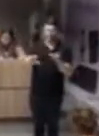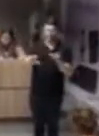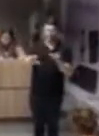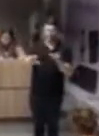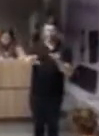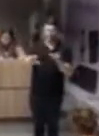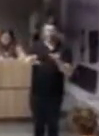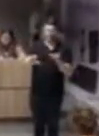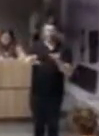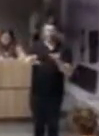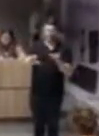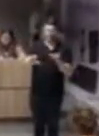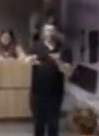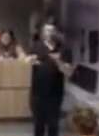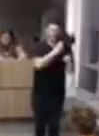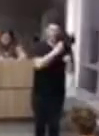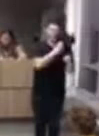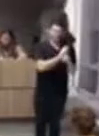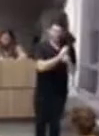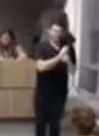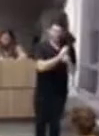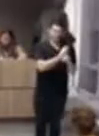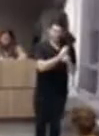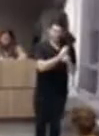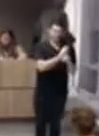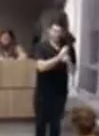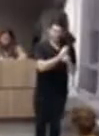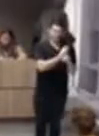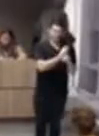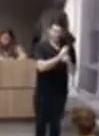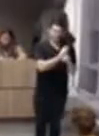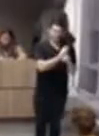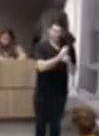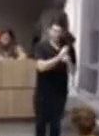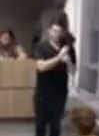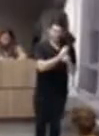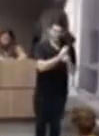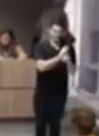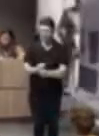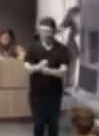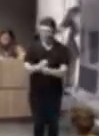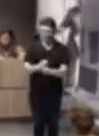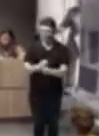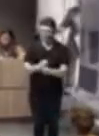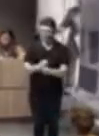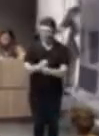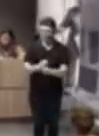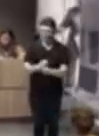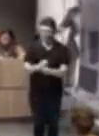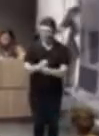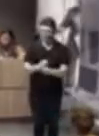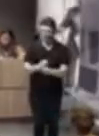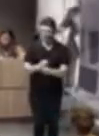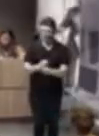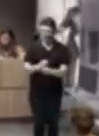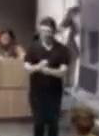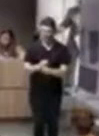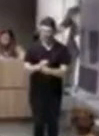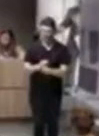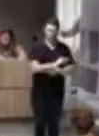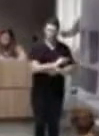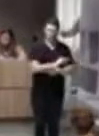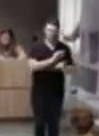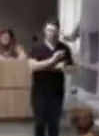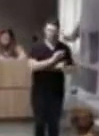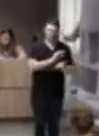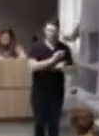de 2017 para cá. Então, do cálculo que a gente fez, aumentou-se em 26% o